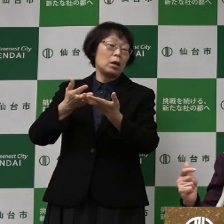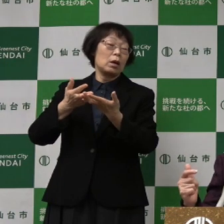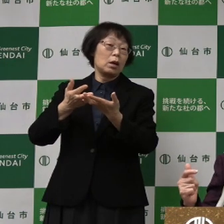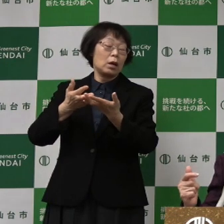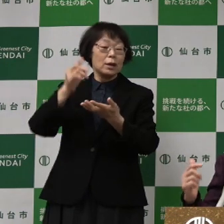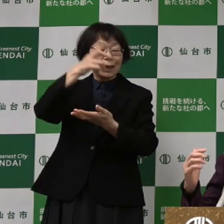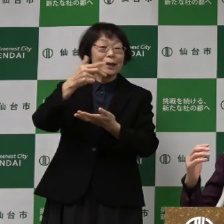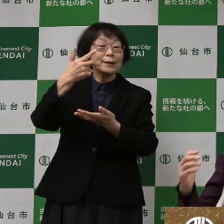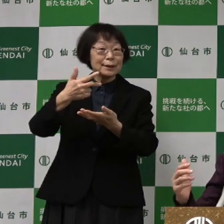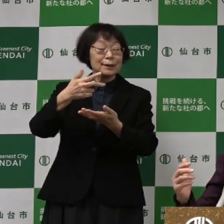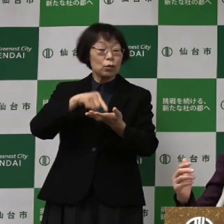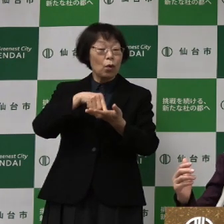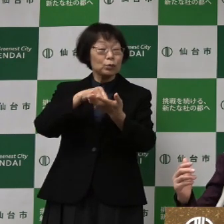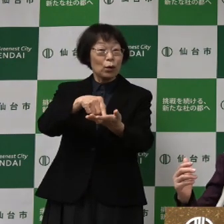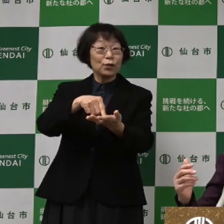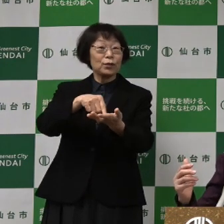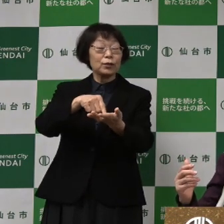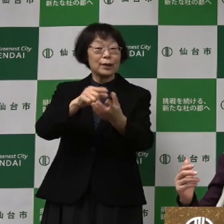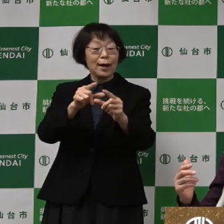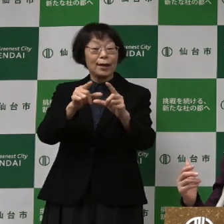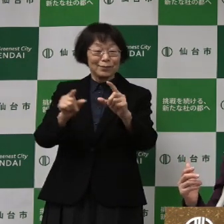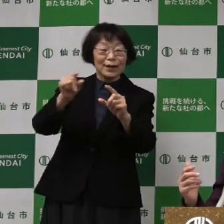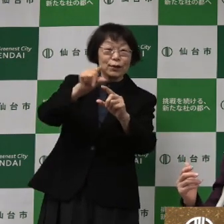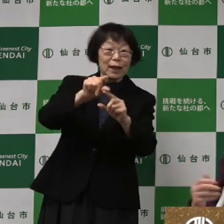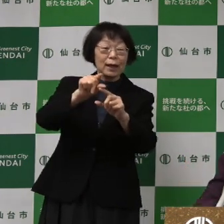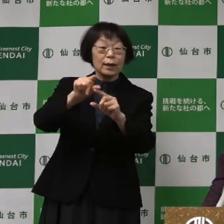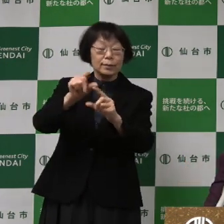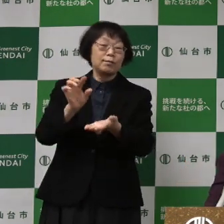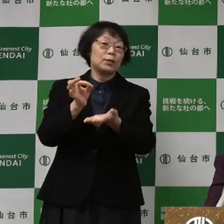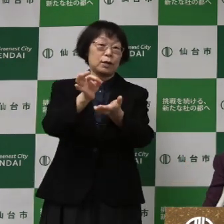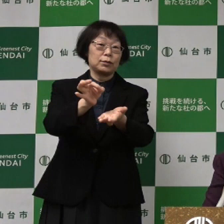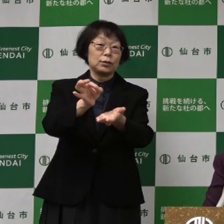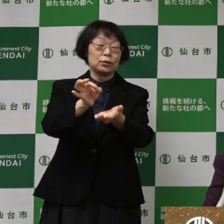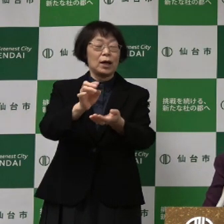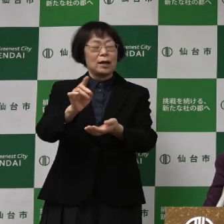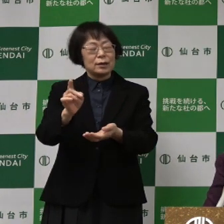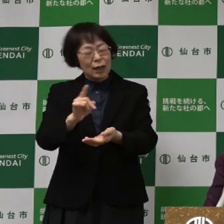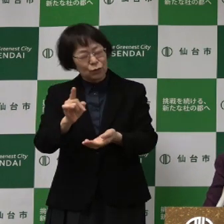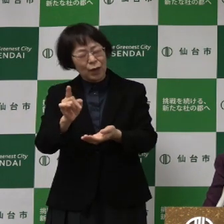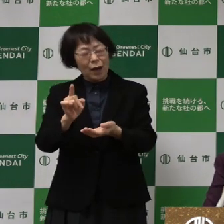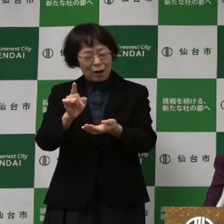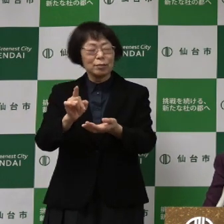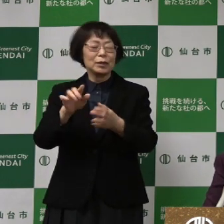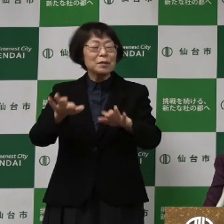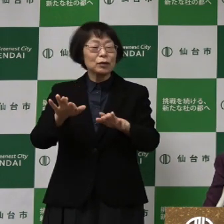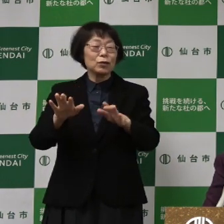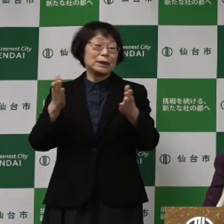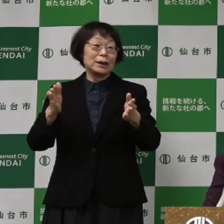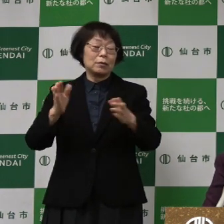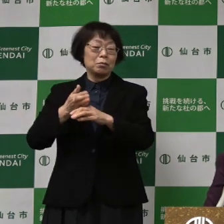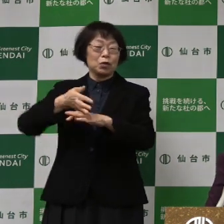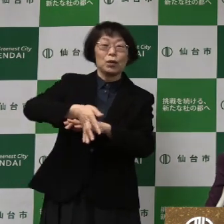自の支援策も上乗せで支給させていただきますので、なんとかここは乗り切っていただきいただいて